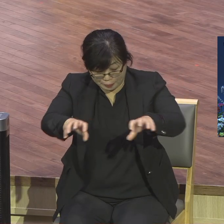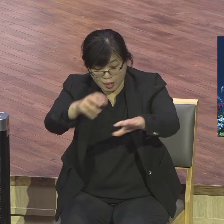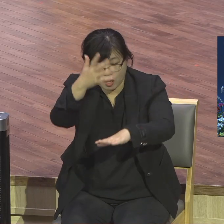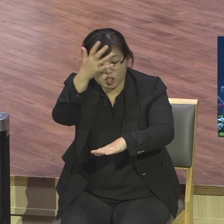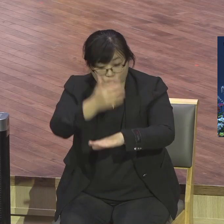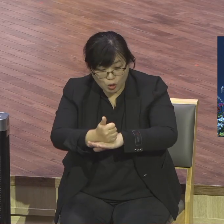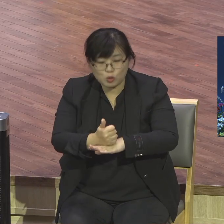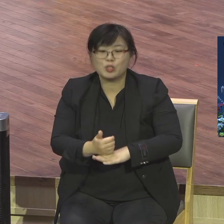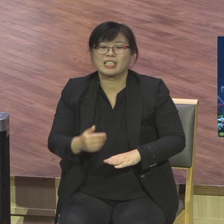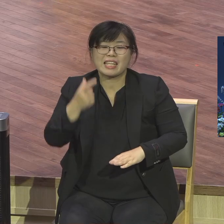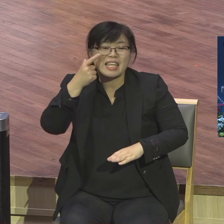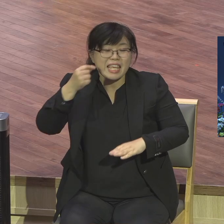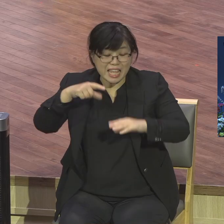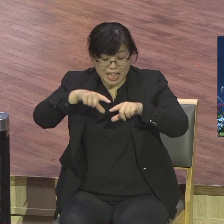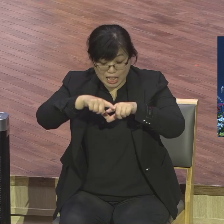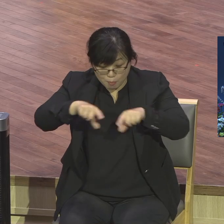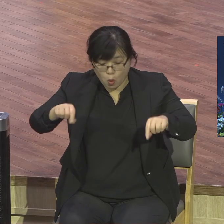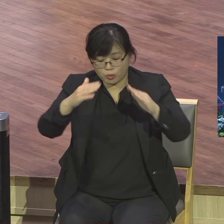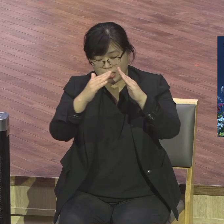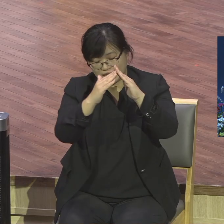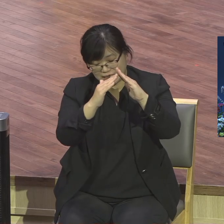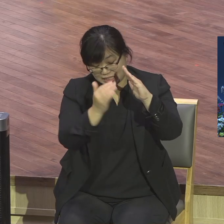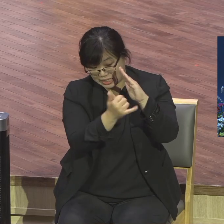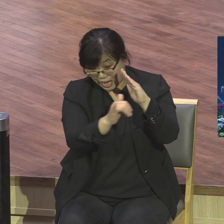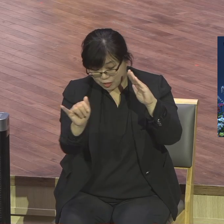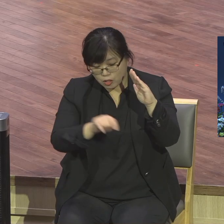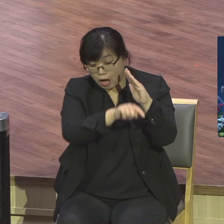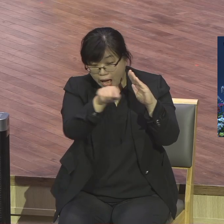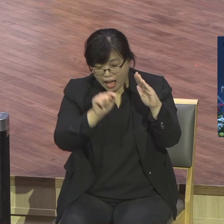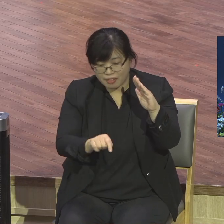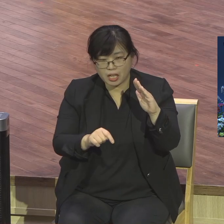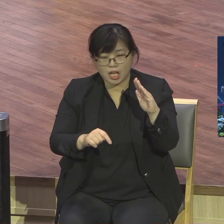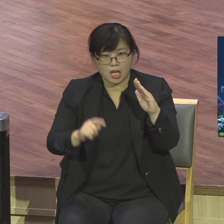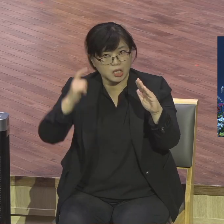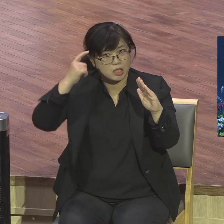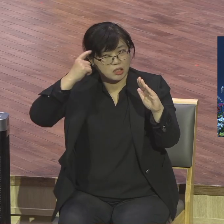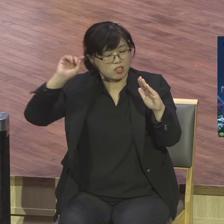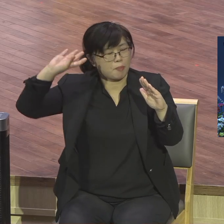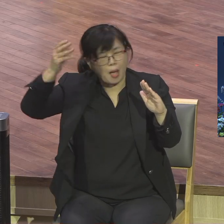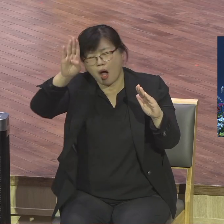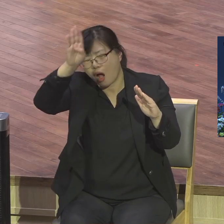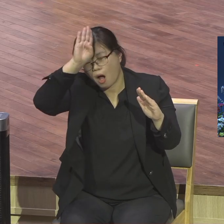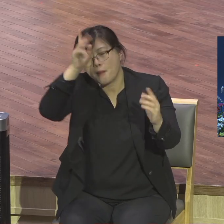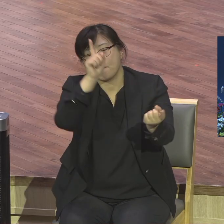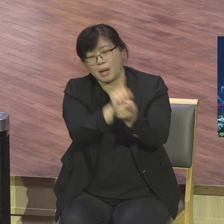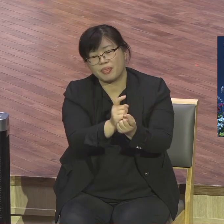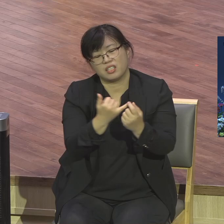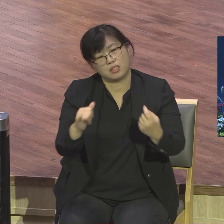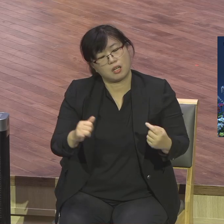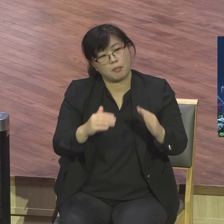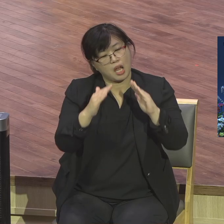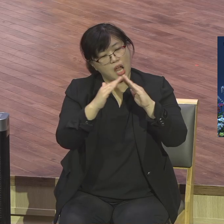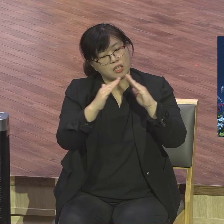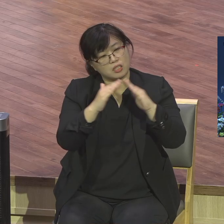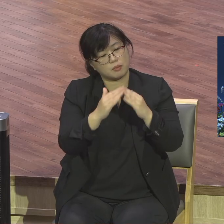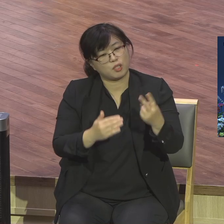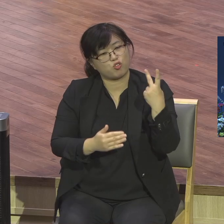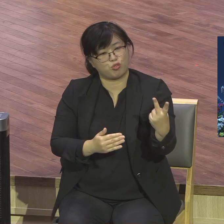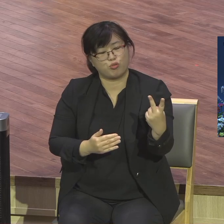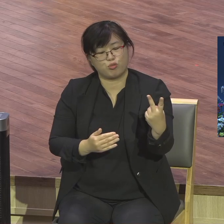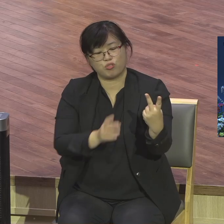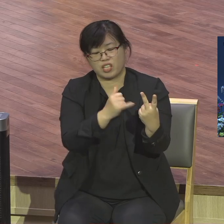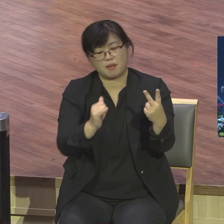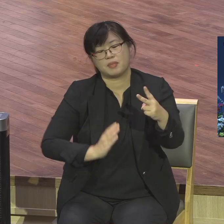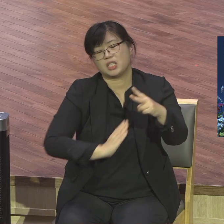저번에 들었잖아요 갔을 때 그 정도로 귀신을 섬기다 보니까 그런데 일본에 가보면 일본